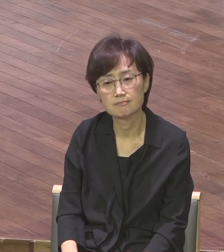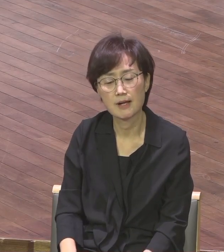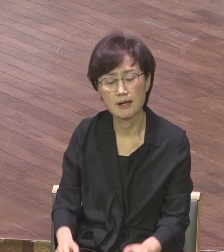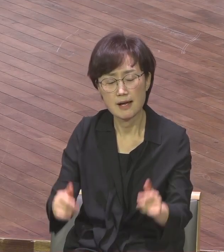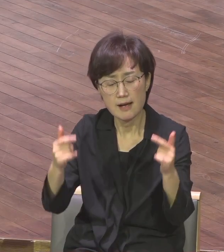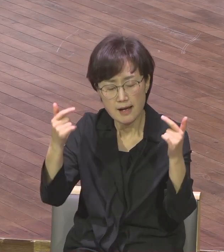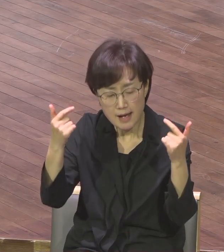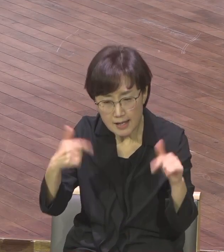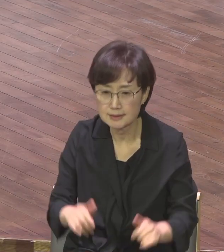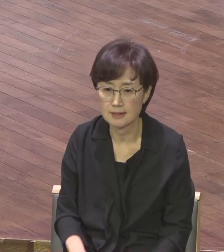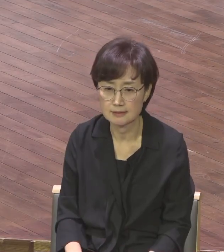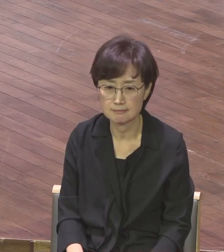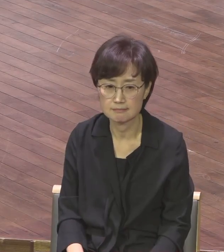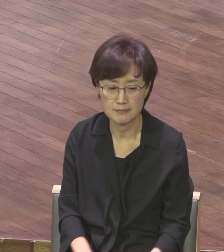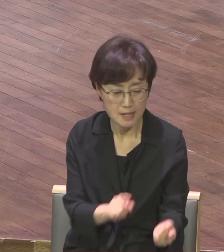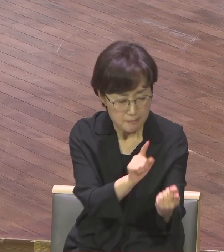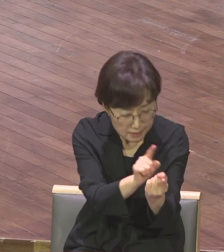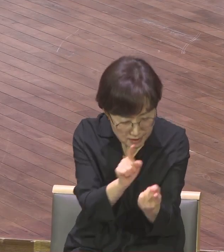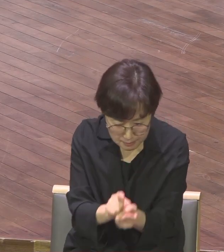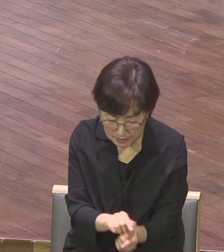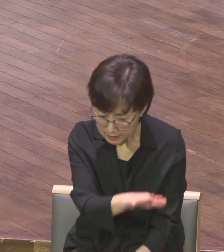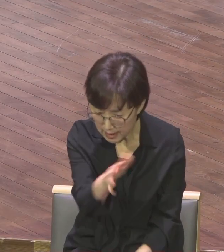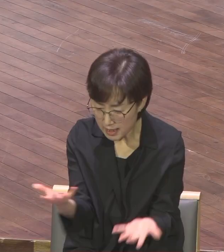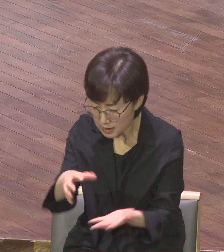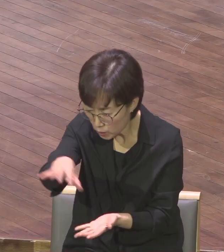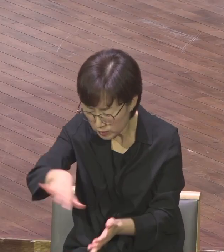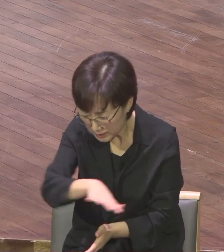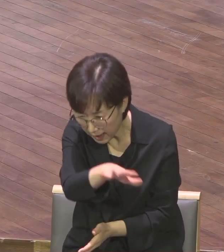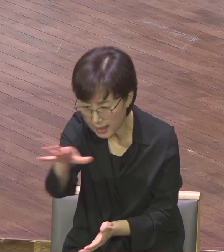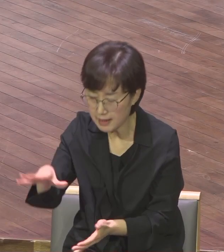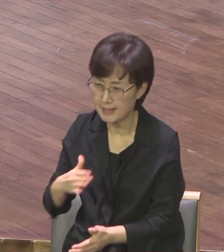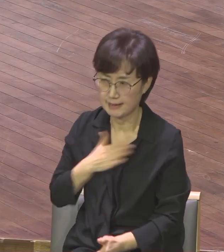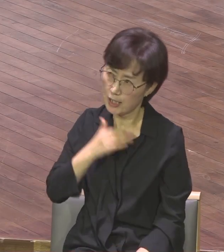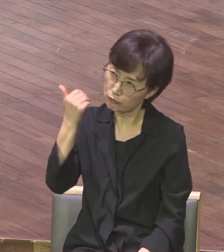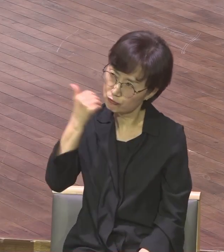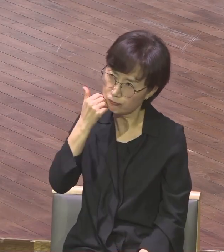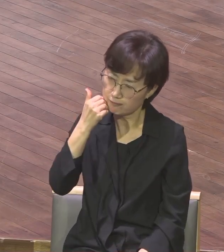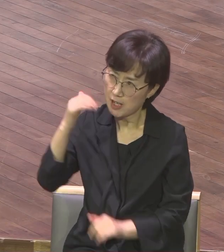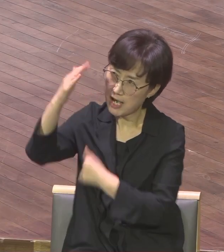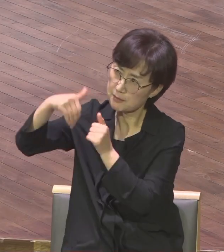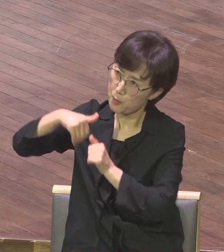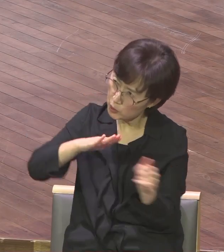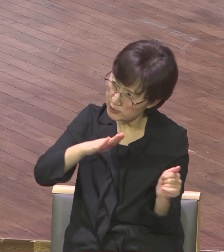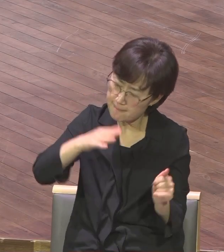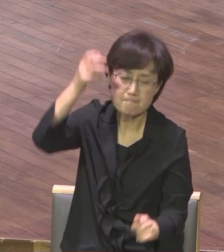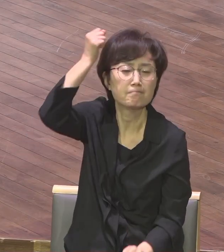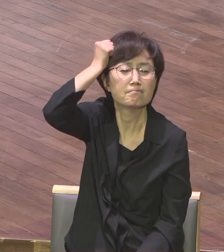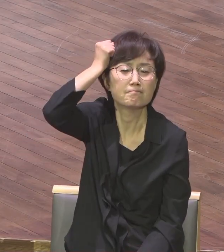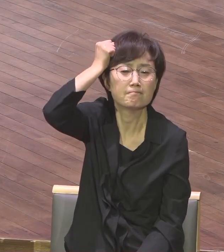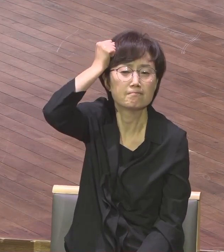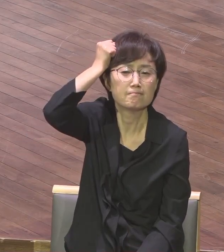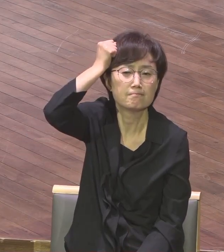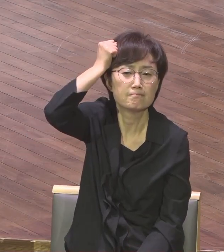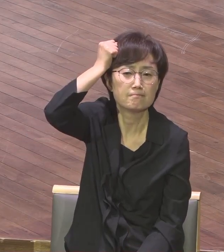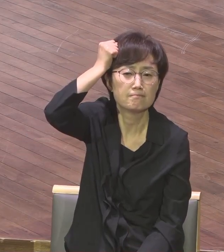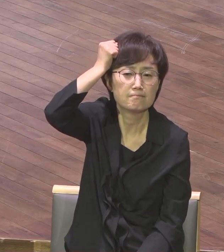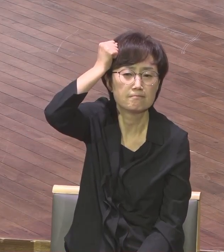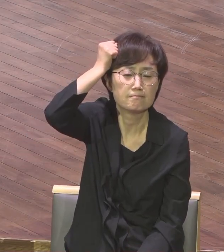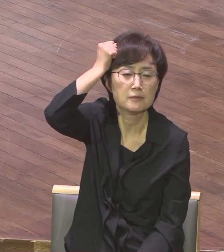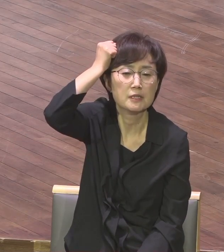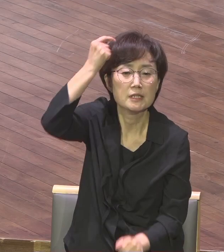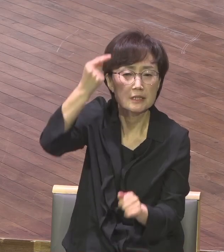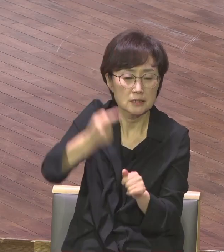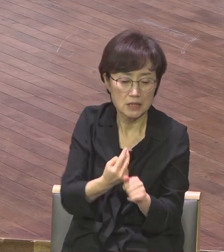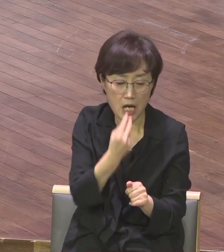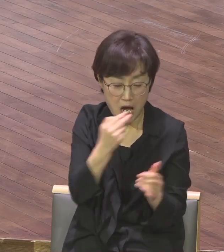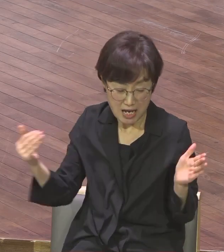어디서든지 누굴 만나든지 어디 앞에 서든지. 그렇기 때문에 사명이 다하는